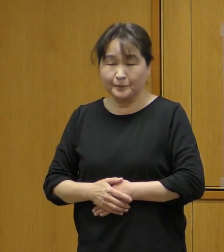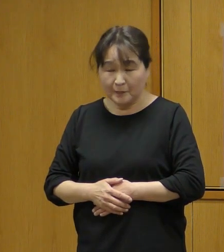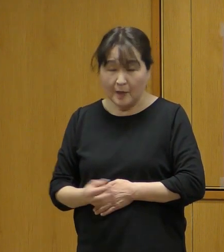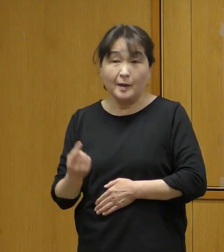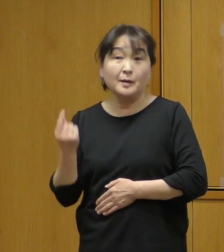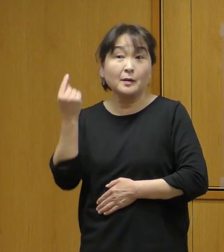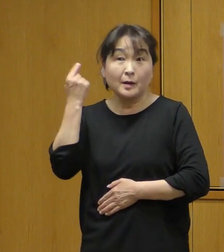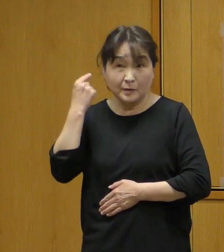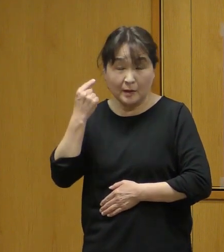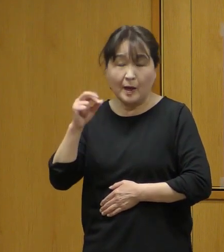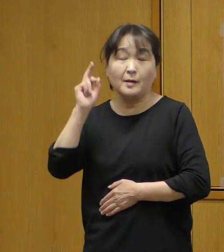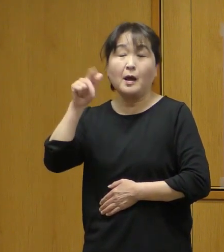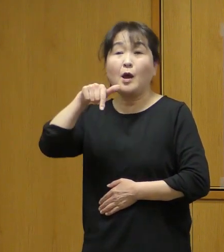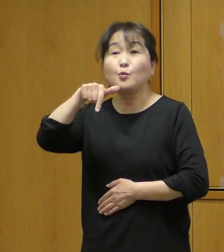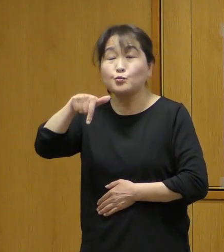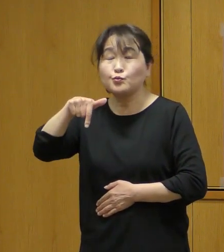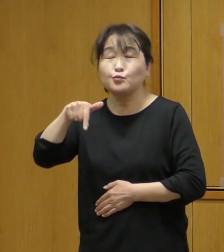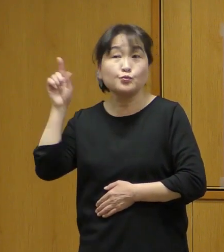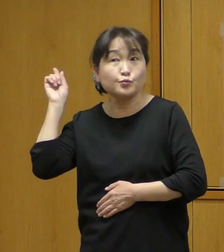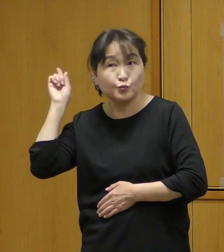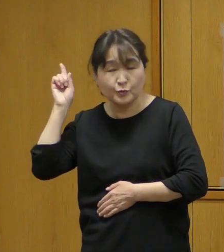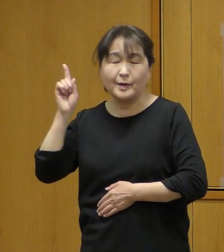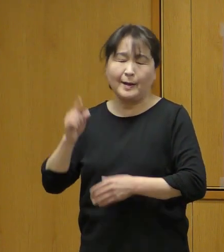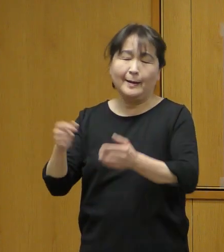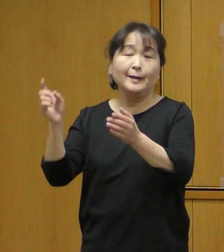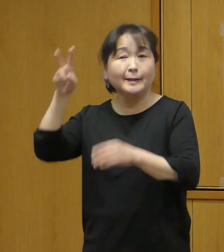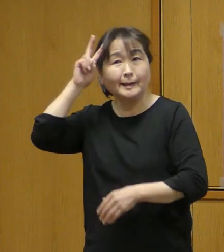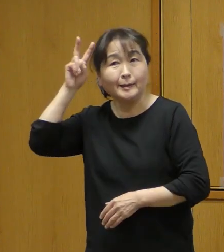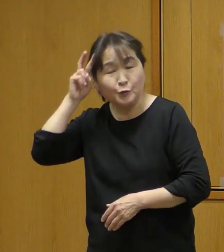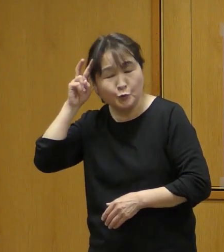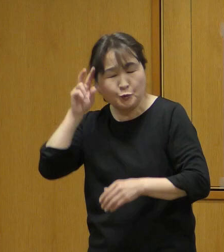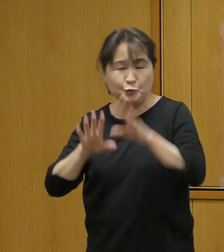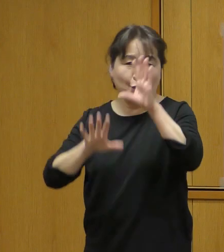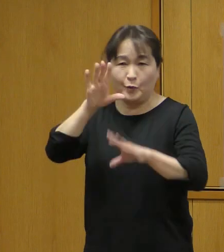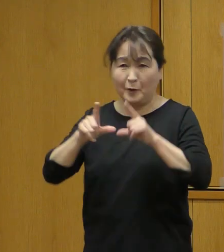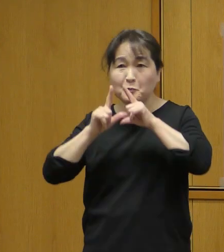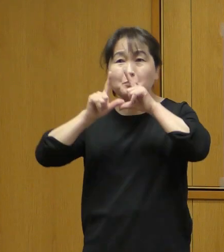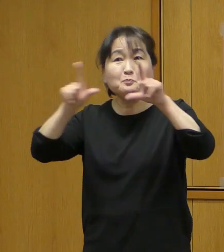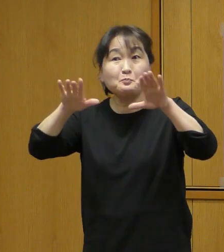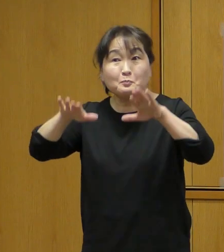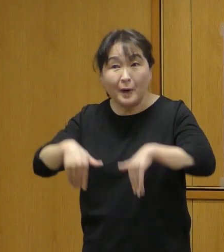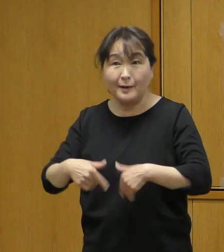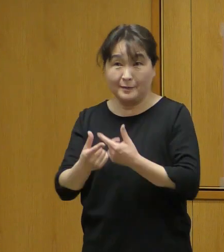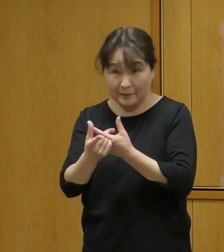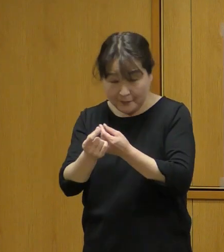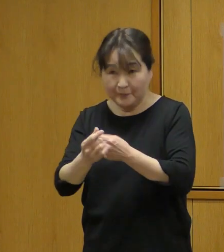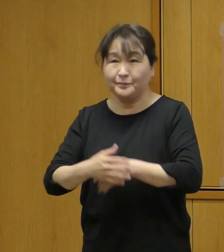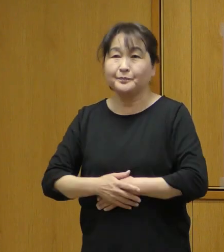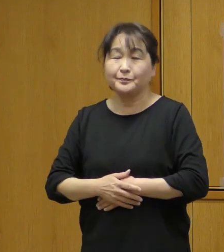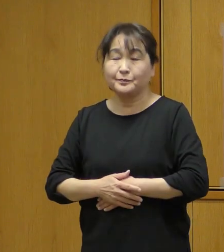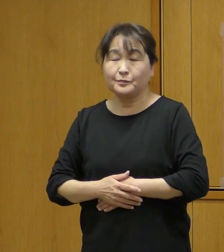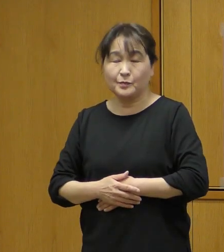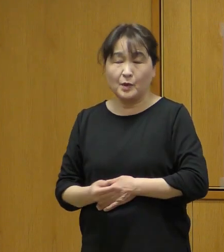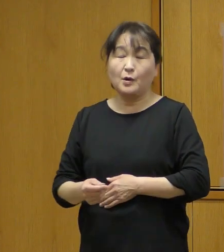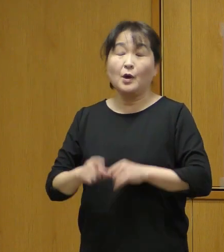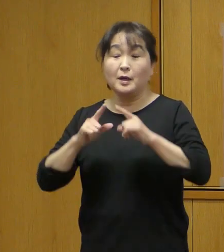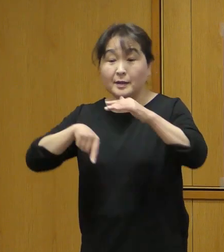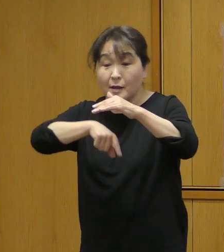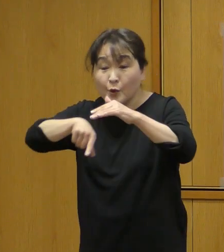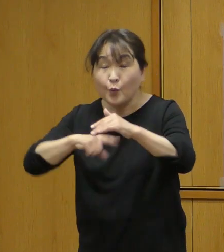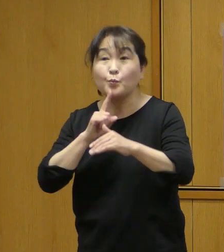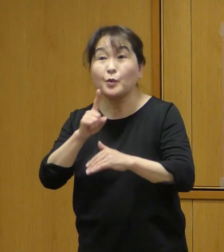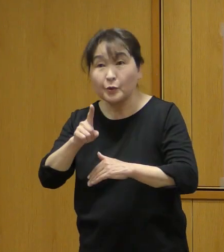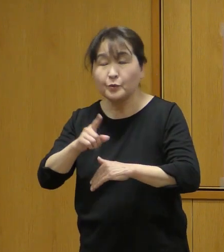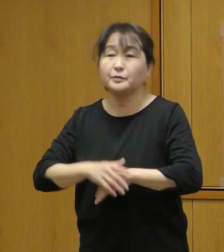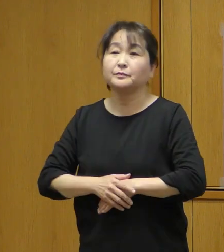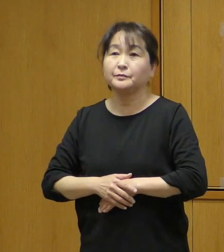一昨日政府において緊急事態宣言が出されたところでございますが、宣言の内容